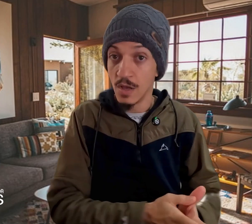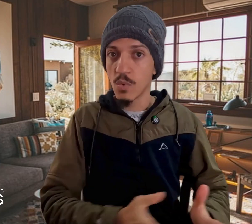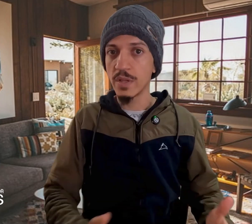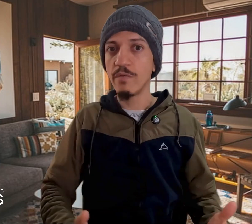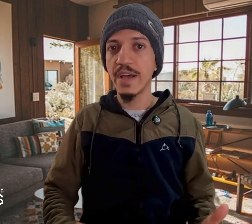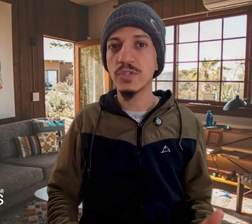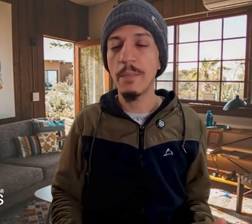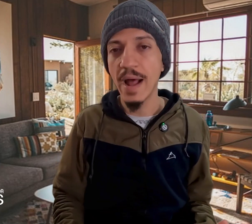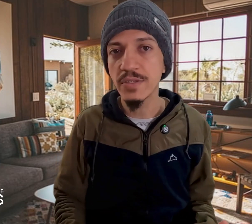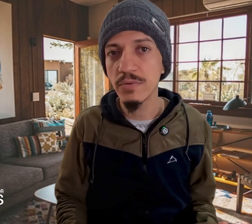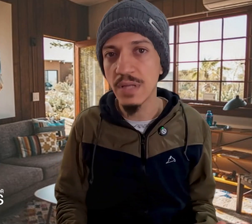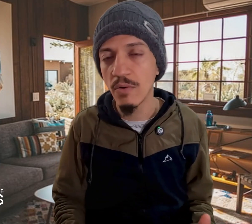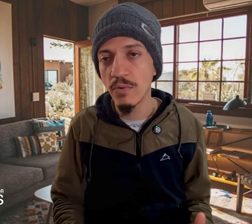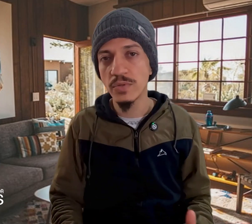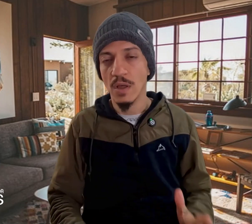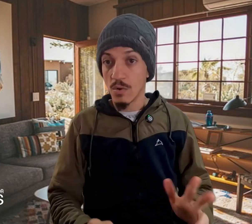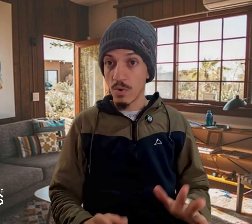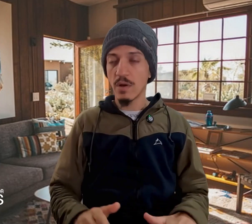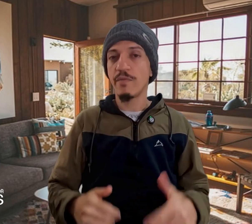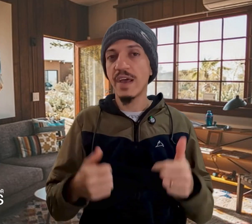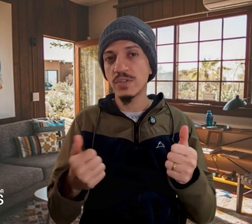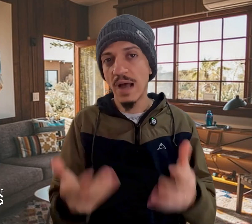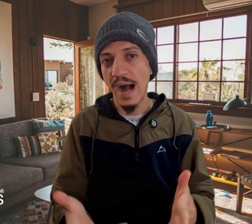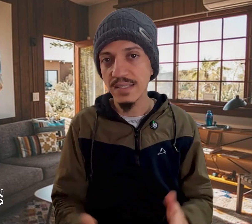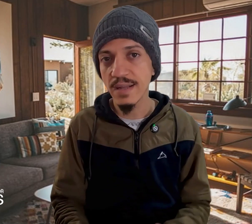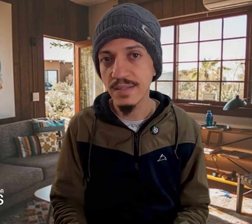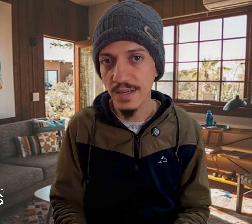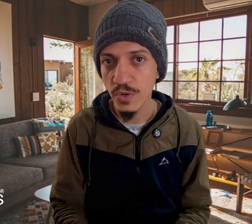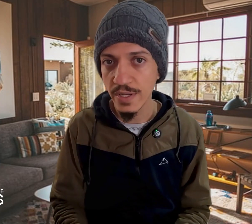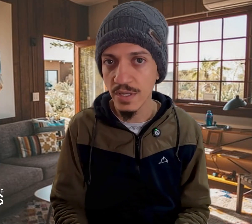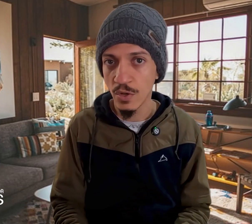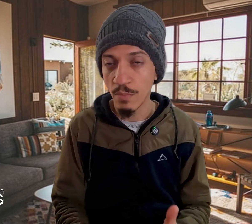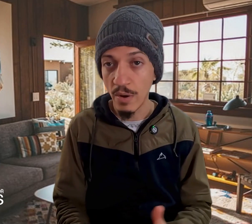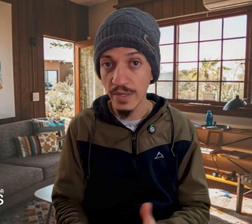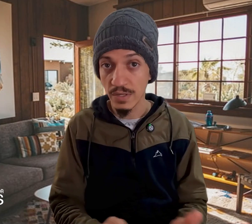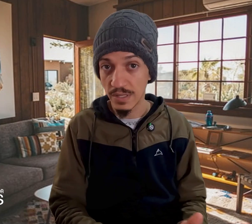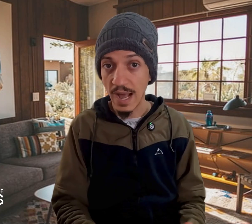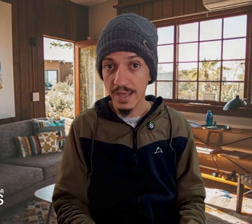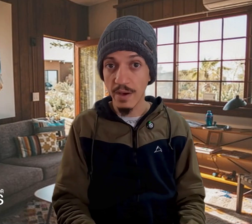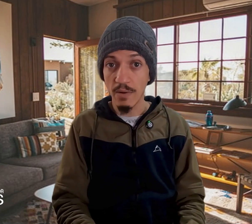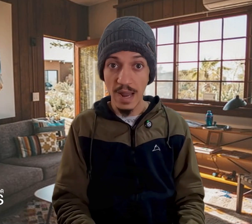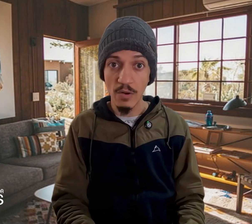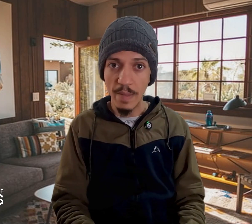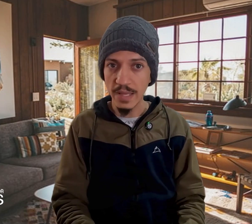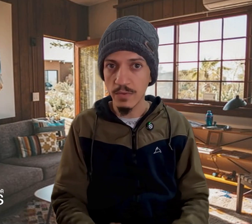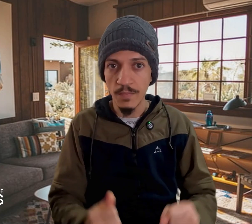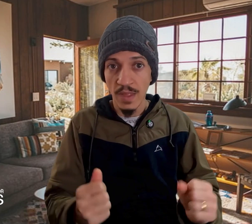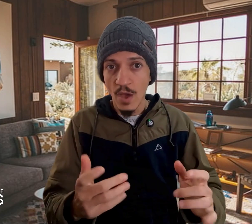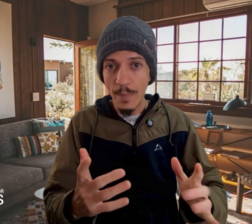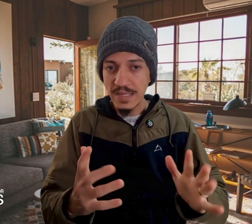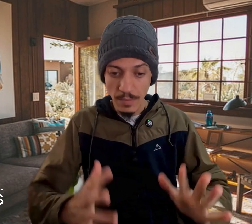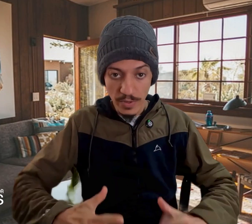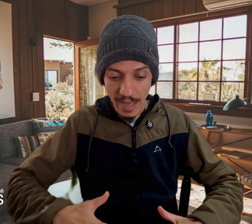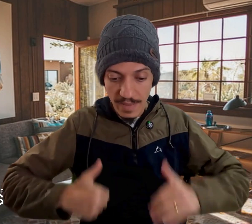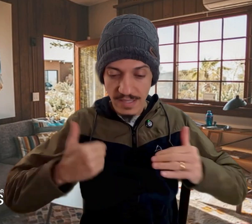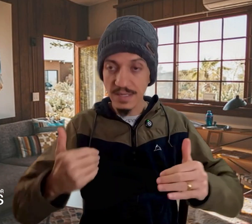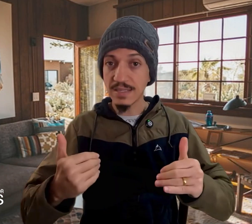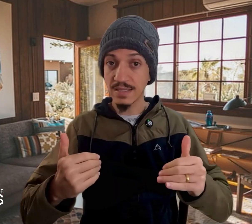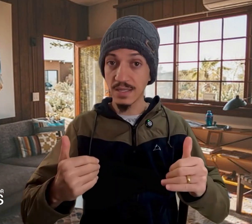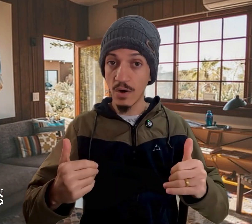eu vejo a prática dos alunos, quando eu vejo as sinalizações do Maurício e da Raquel lá no método, eu percebo que a minha sinalização, a